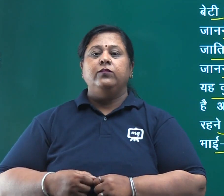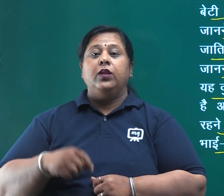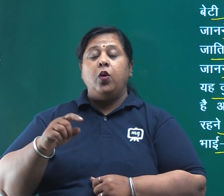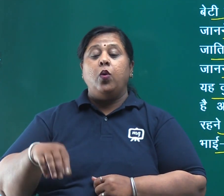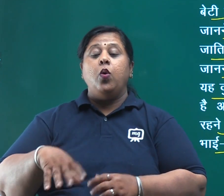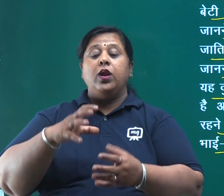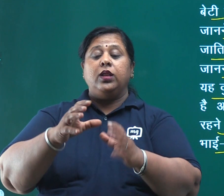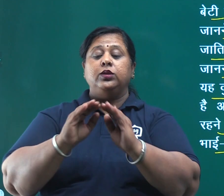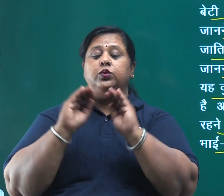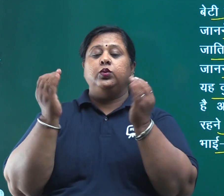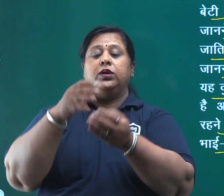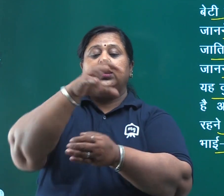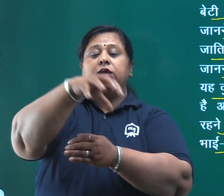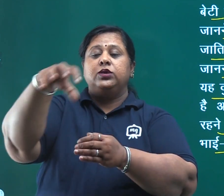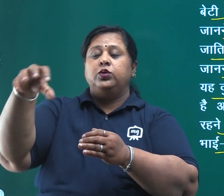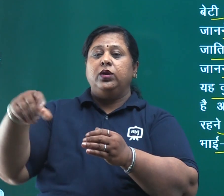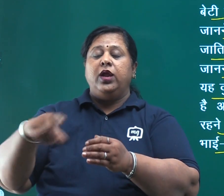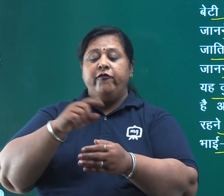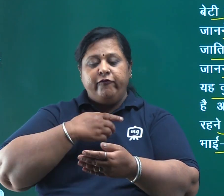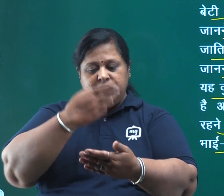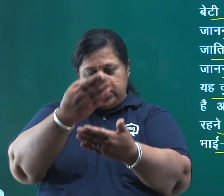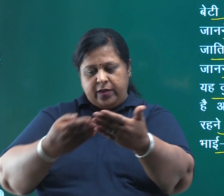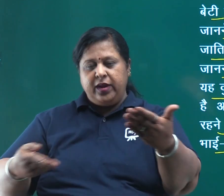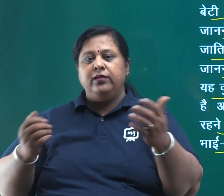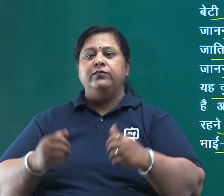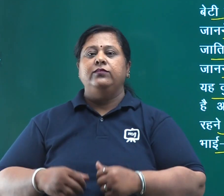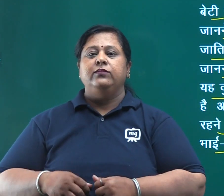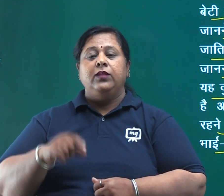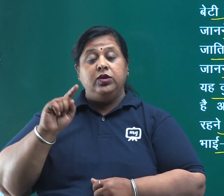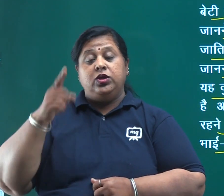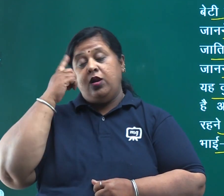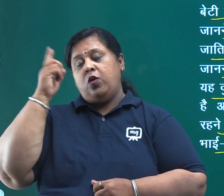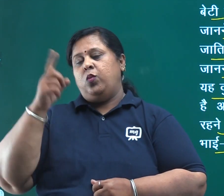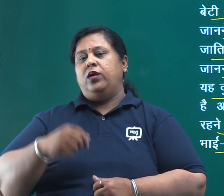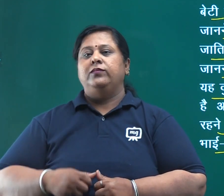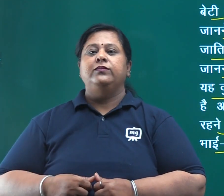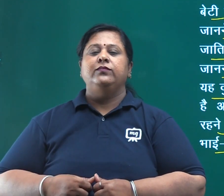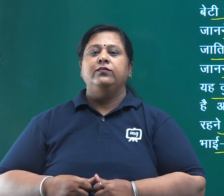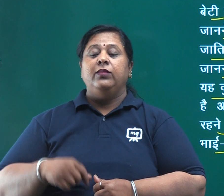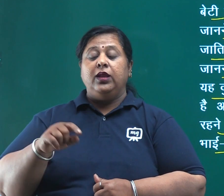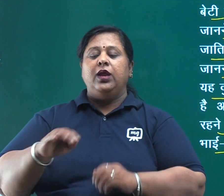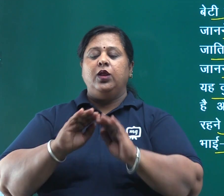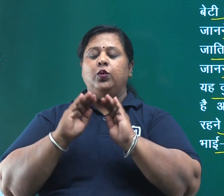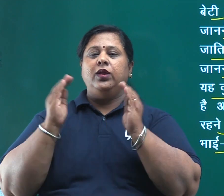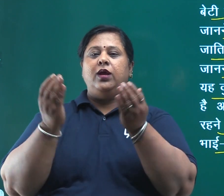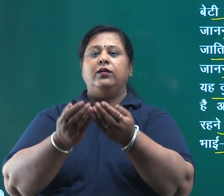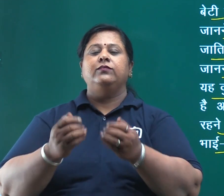और देशों के विषय में जानना होगा। यह